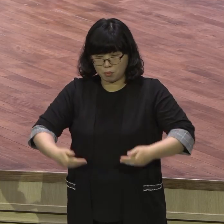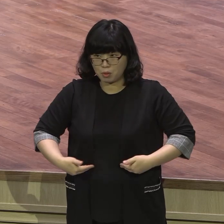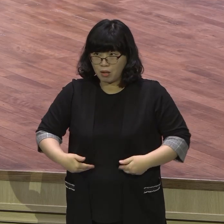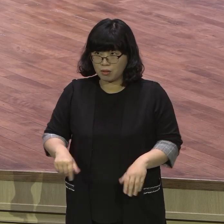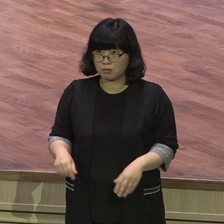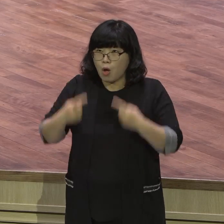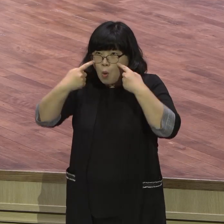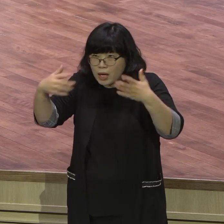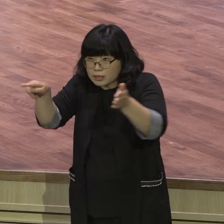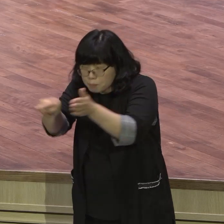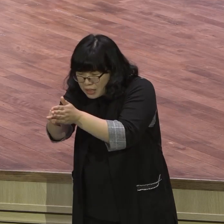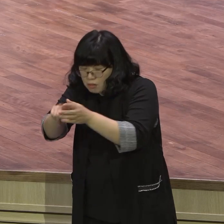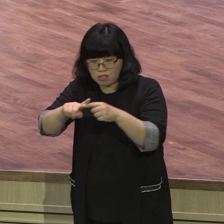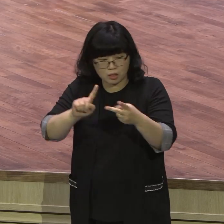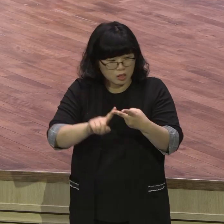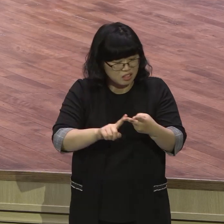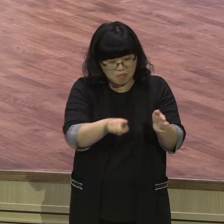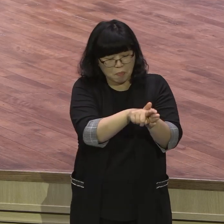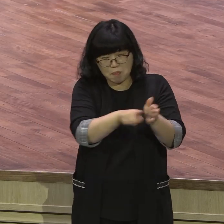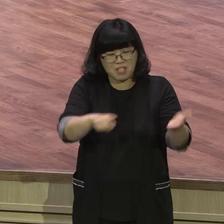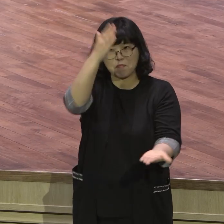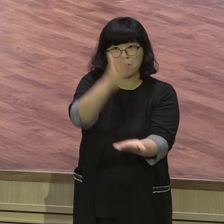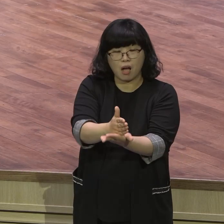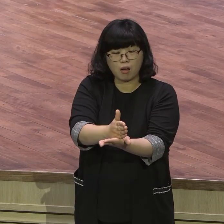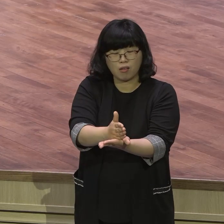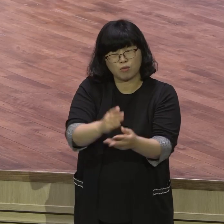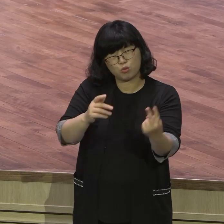중 하나야 어정쩍 믿는 것도 아니고 안 믿는 것도 아니고